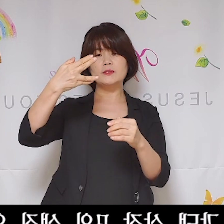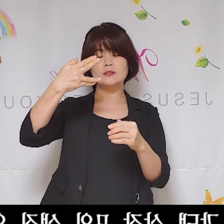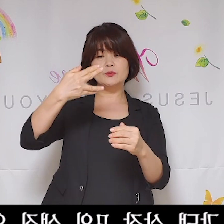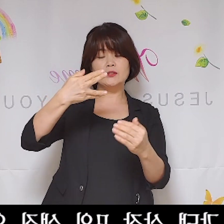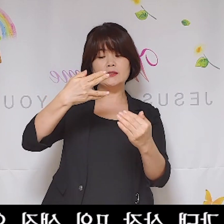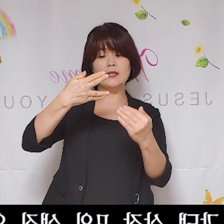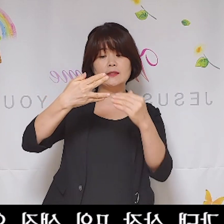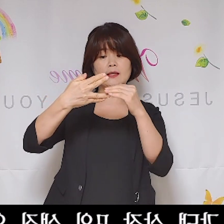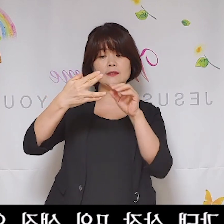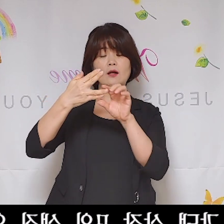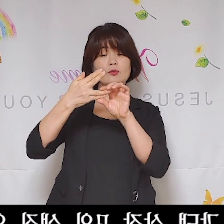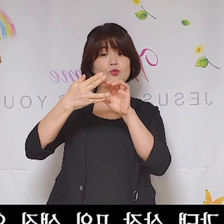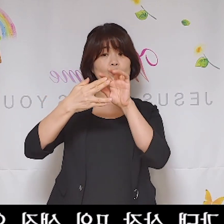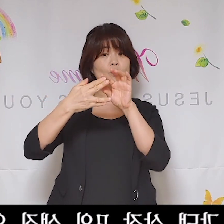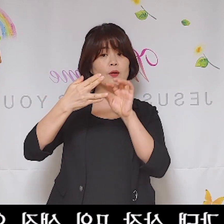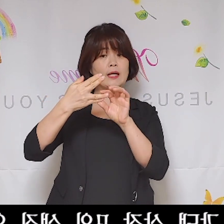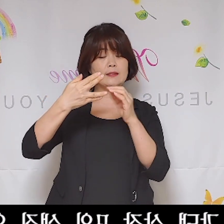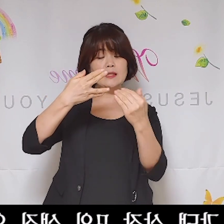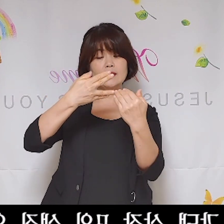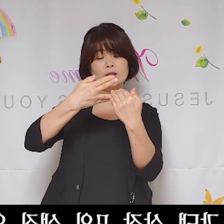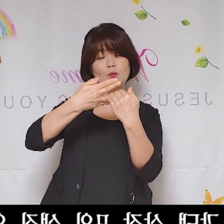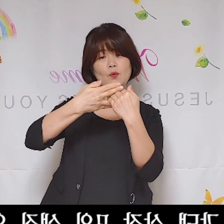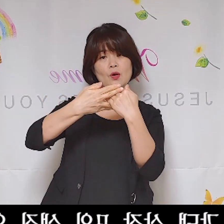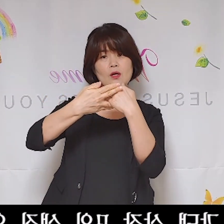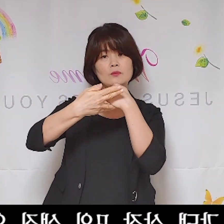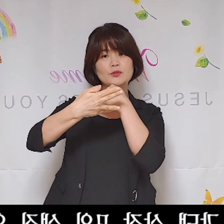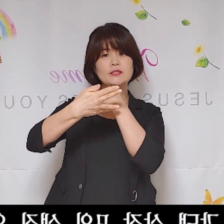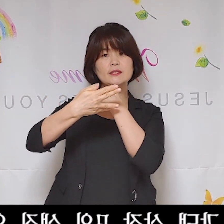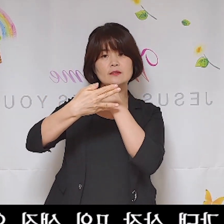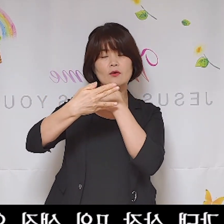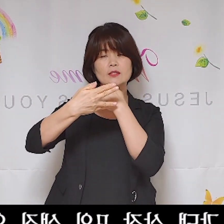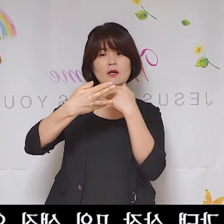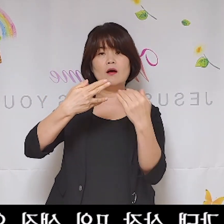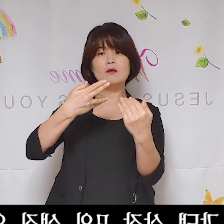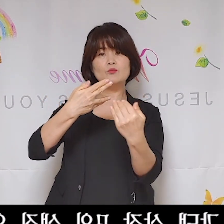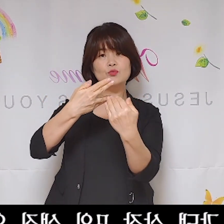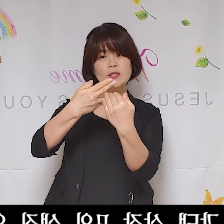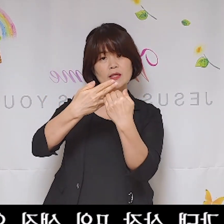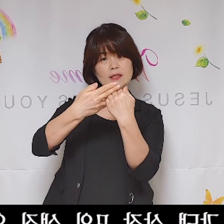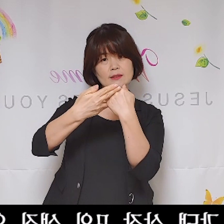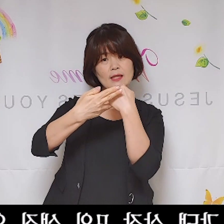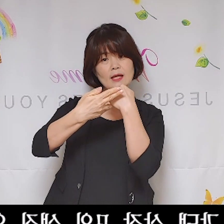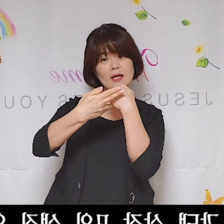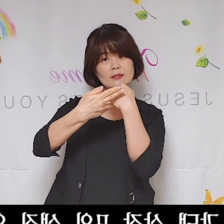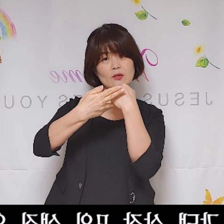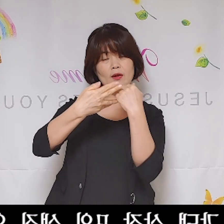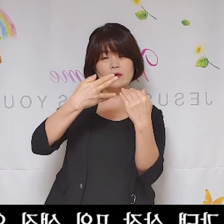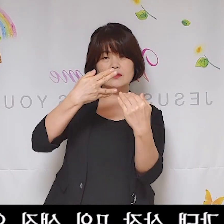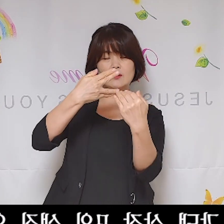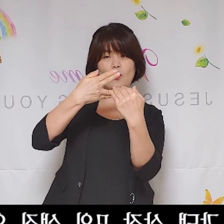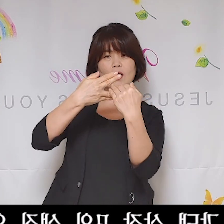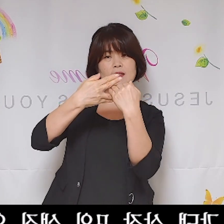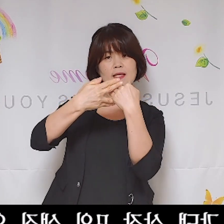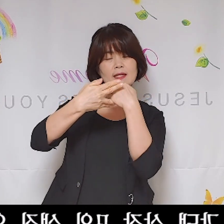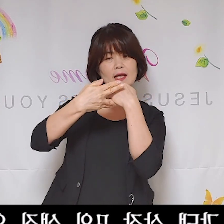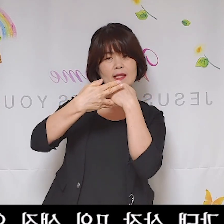검지를 붙인 상태에서 두 손가락을 하시고 붙이는 여기서 물이 새 나가는 거예요. 이렇게 뭐가 새